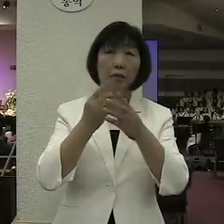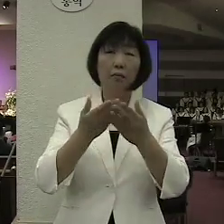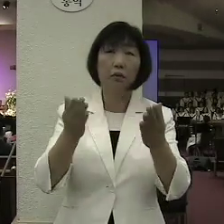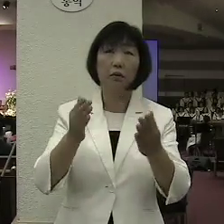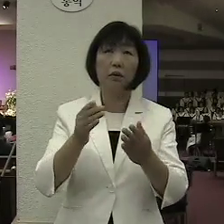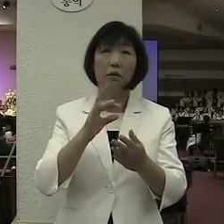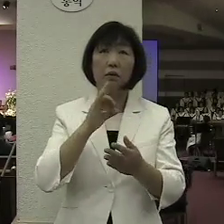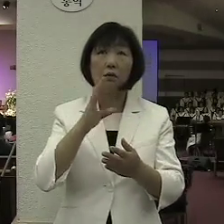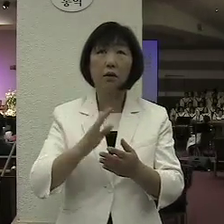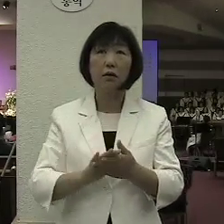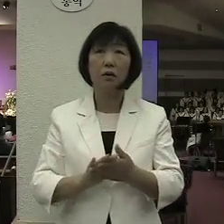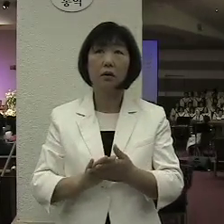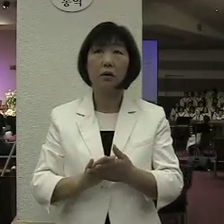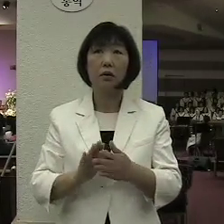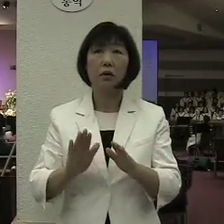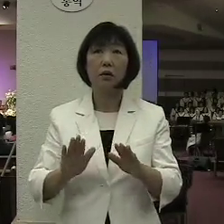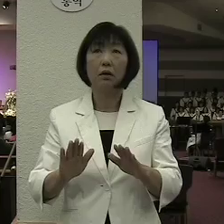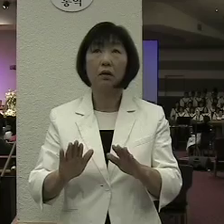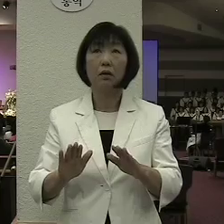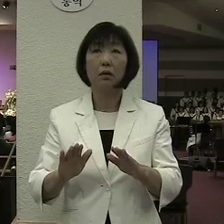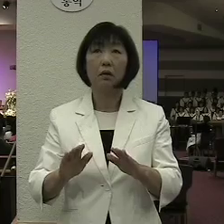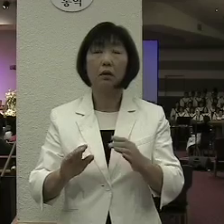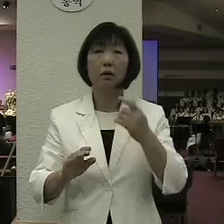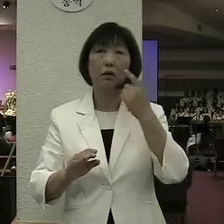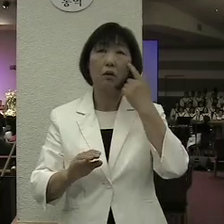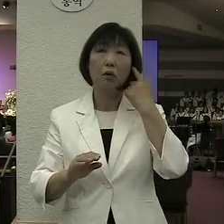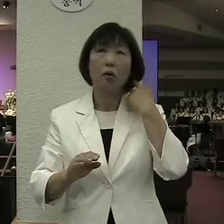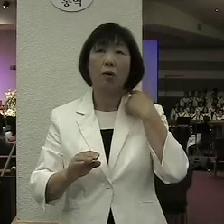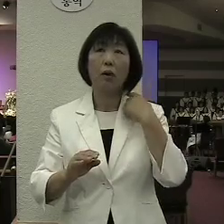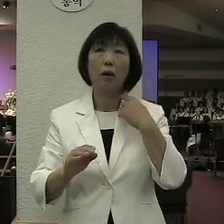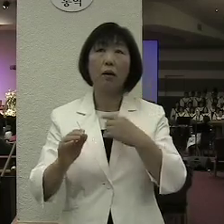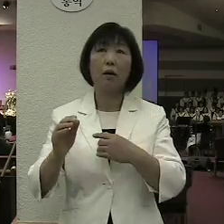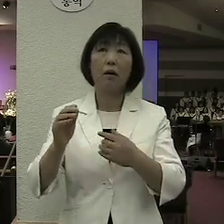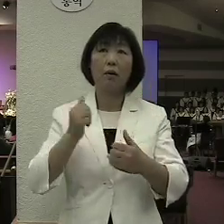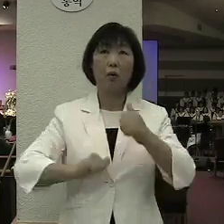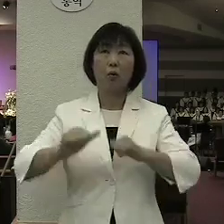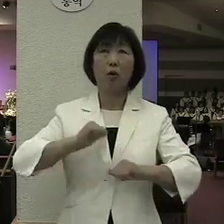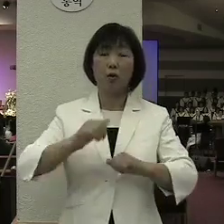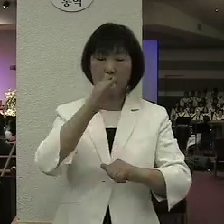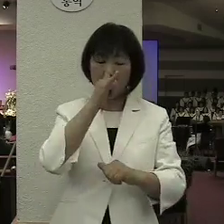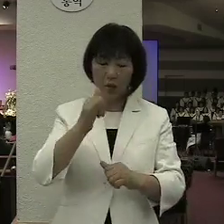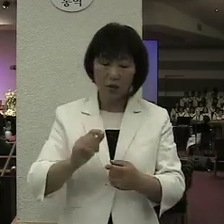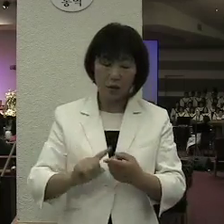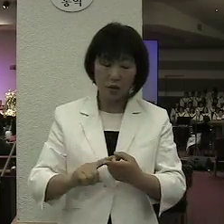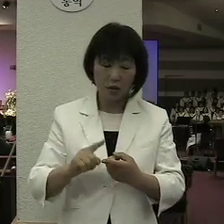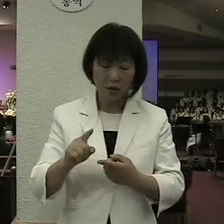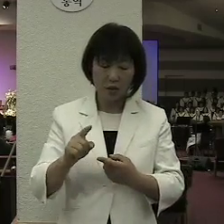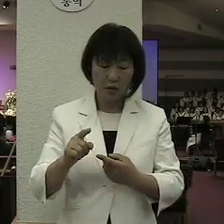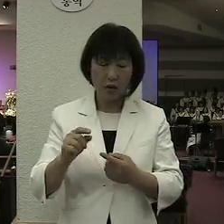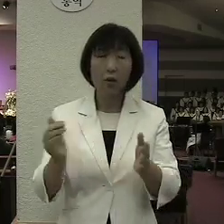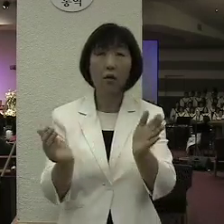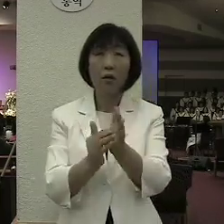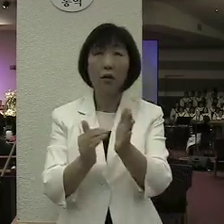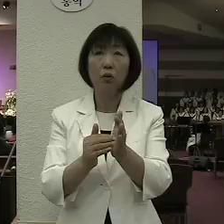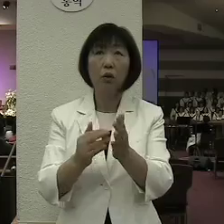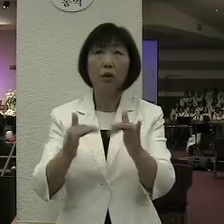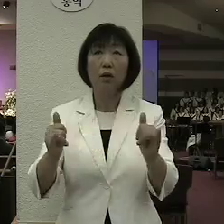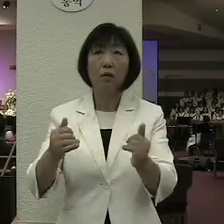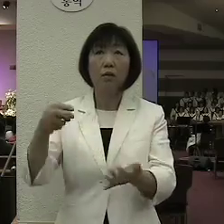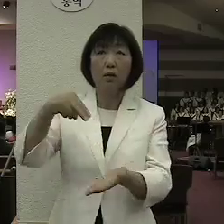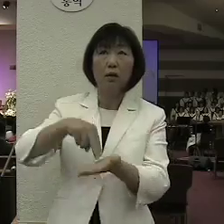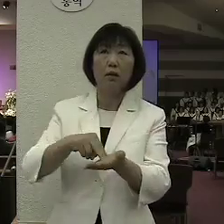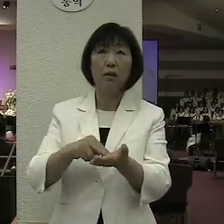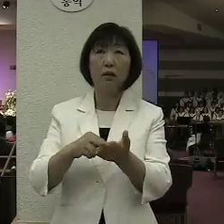때문에 그 부활하신 주님을 바라보며 새 노래를 그때도 부를 수가 있다는 거예요. 새 노래를 부르십니까 여러분?